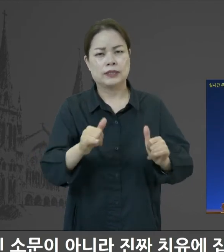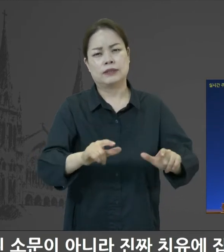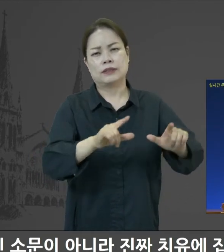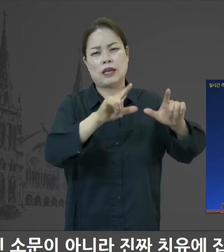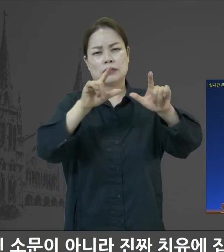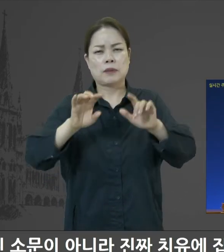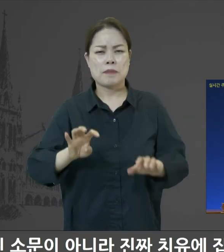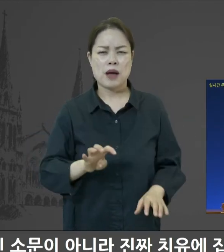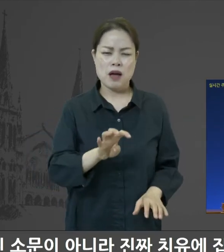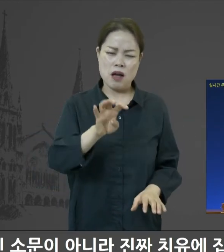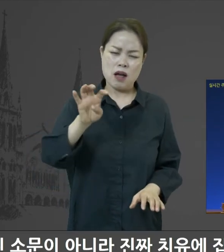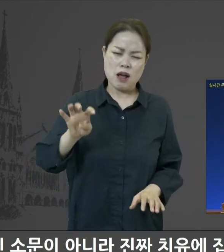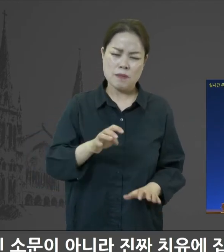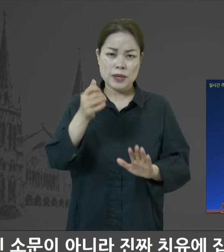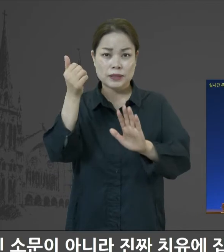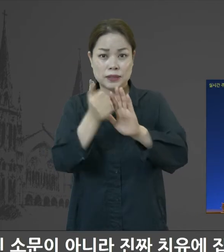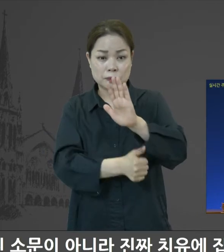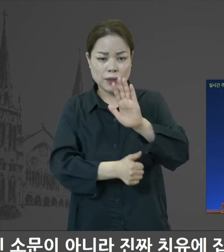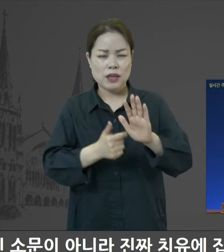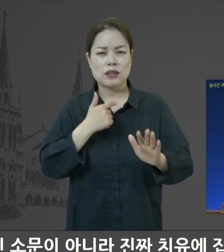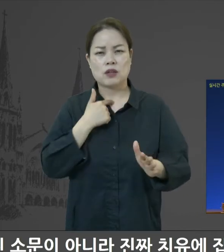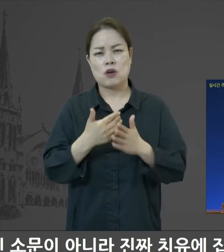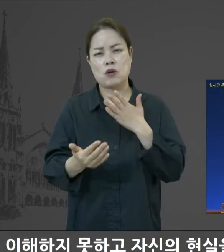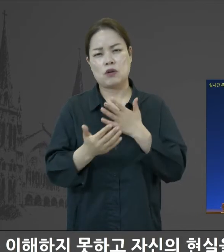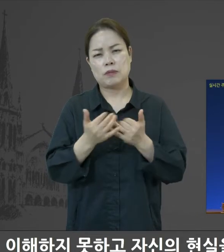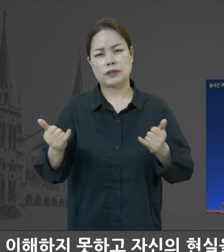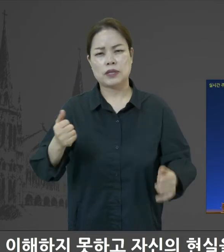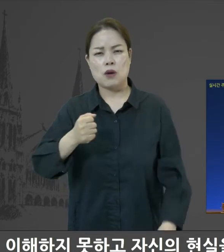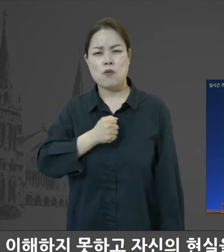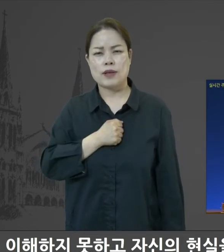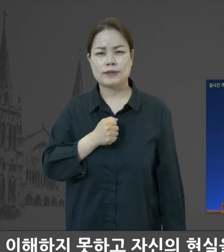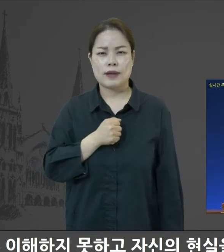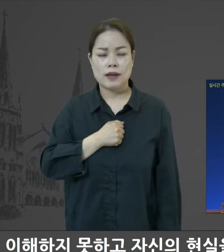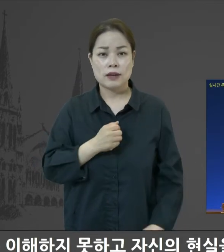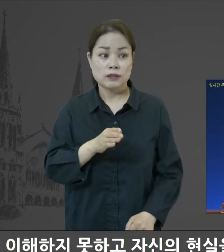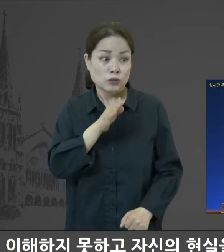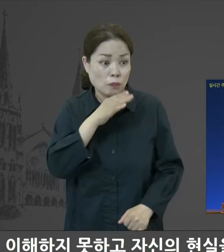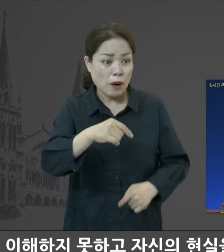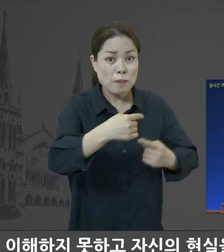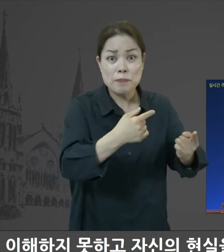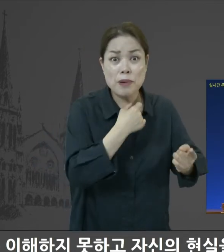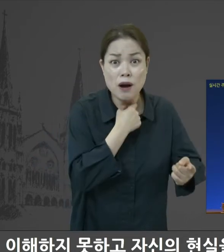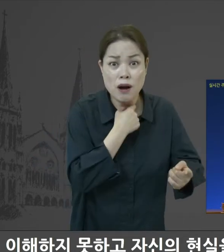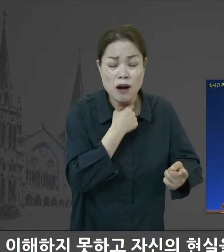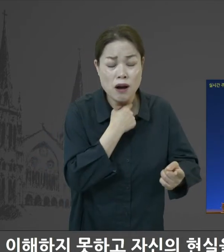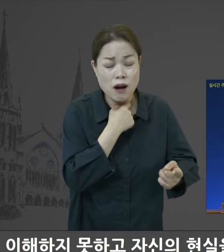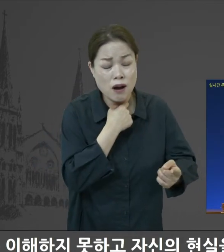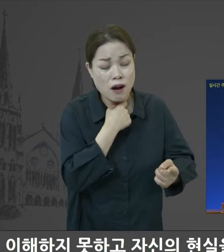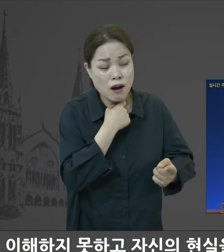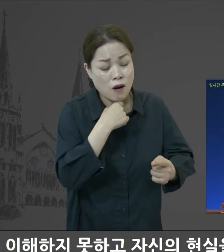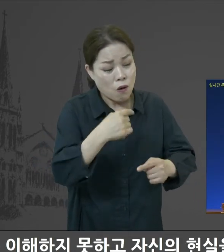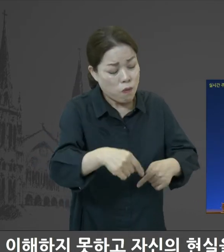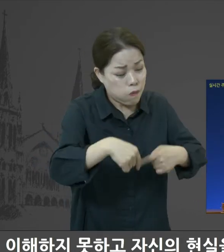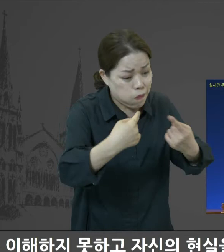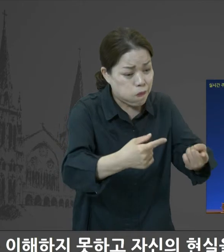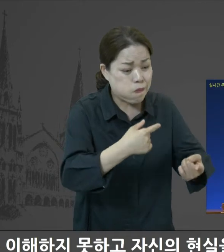인생에서 반복되는 실패와 좌절을 경험한 자들의 한탄이 아니겠습니까? 정말 들어가고 싶은데, 그곳에 돌아가고